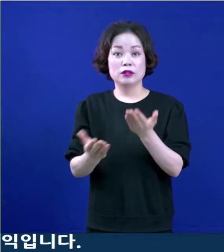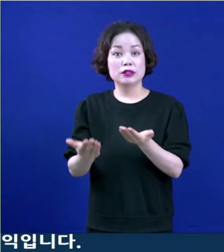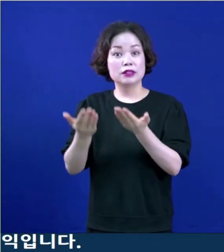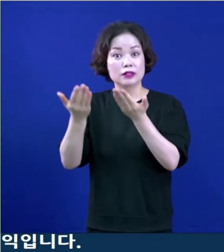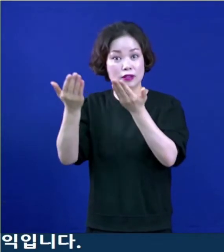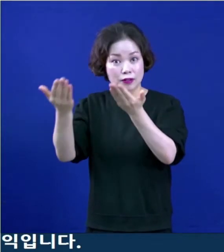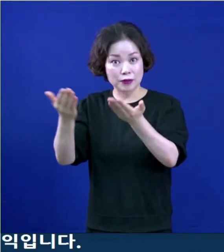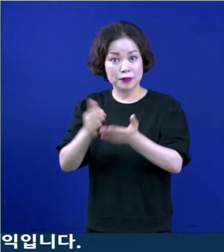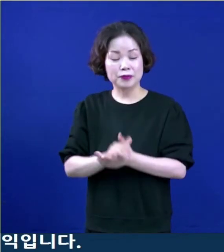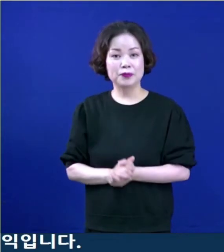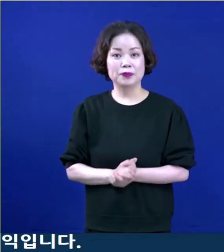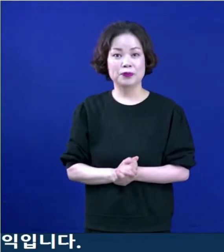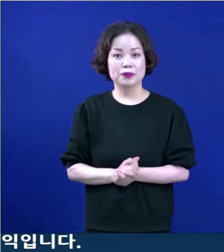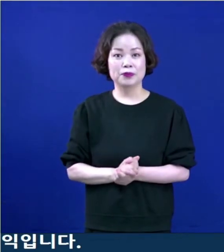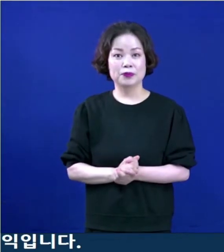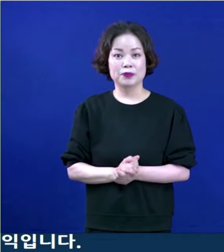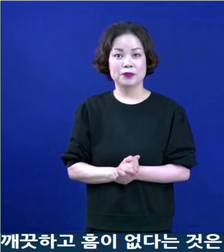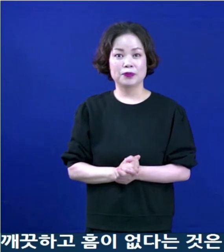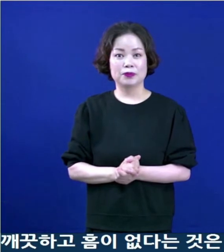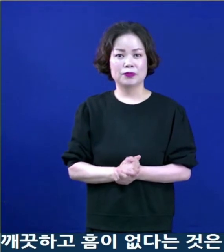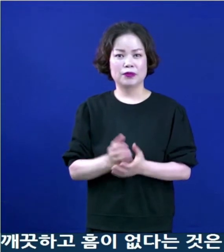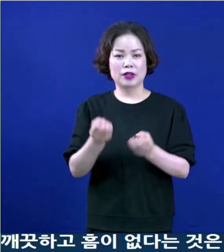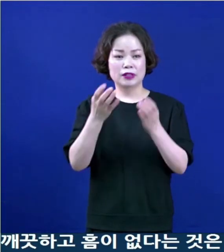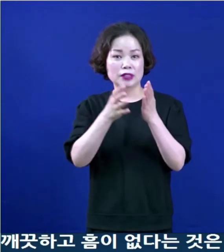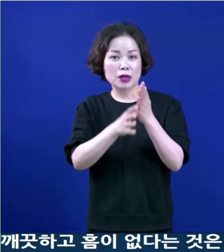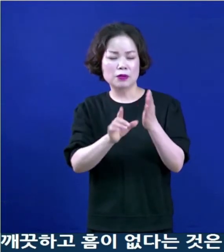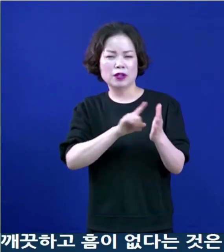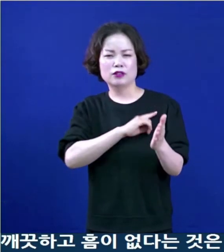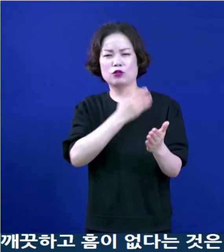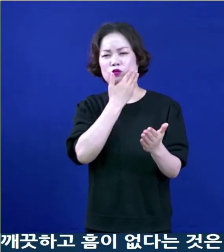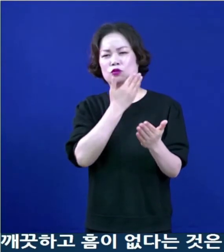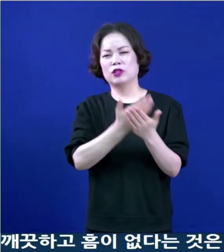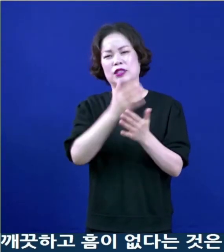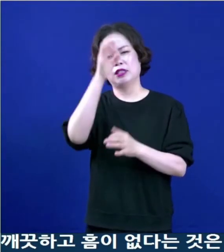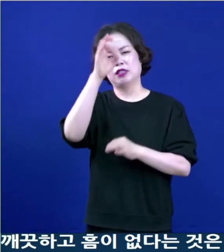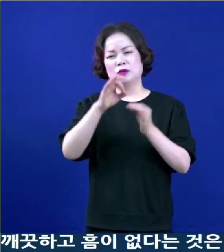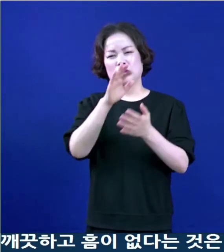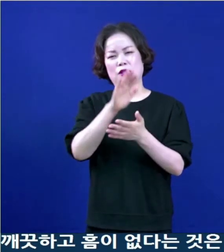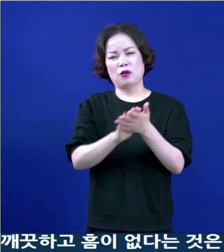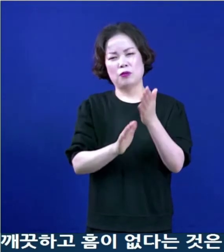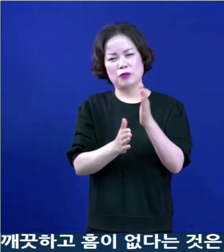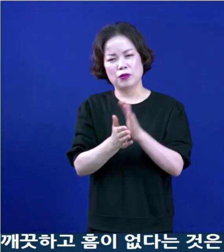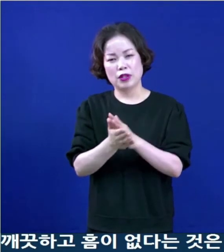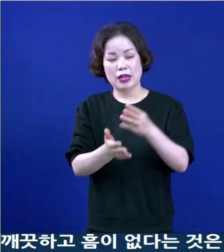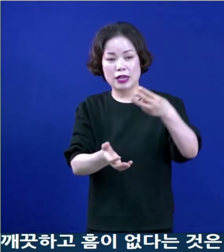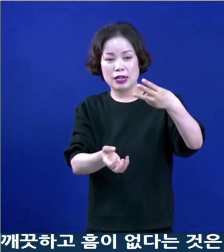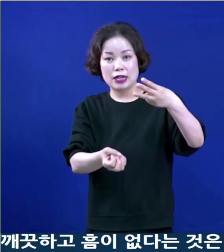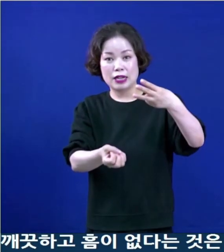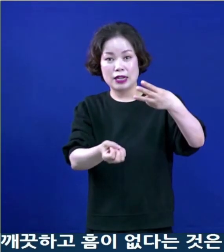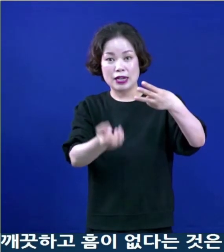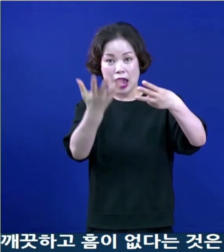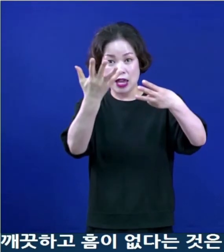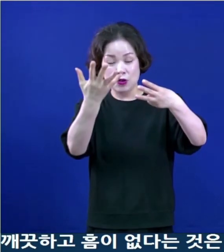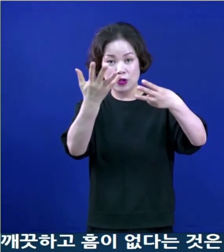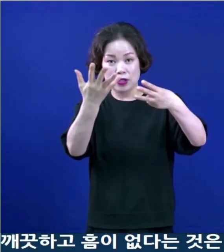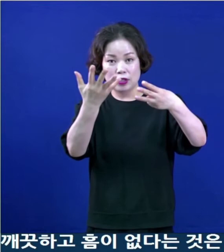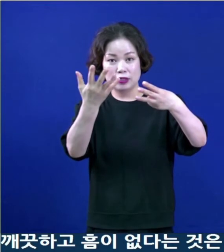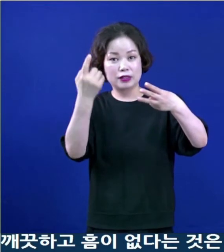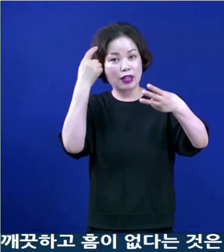됩니다. 제물의 가장 중요한 것은 흠이 없는 것인데 레위기 한번 조금만 복습해